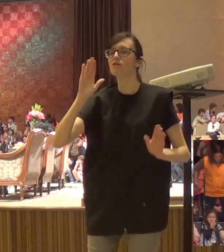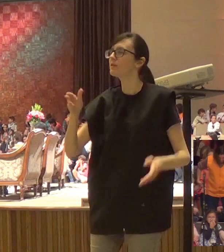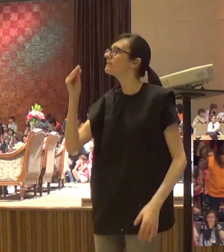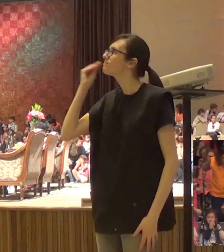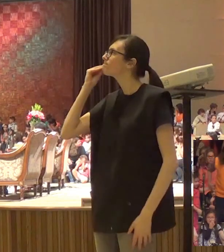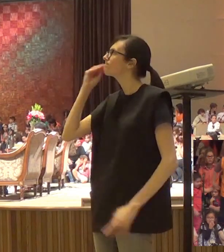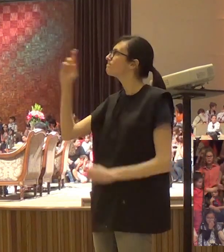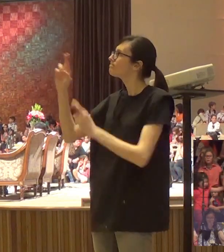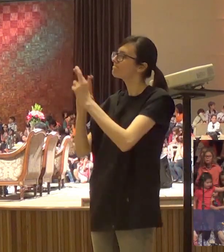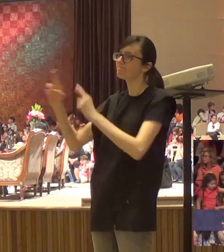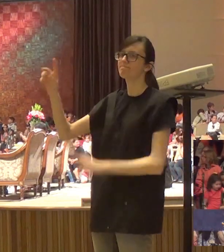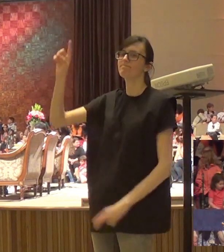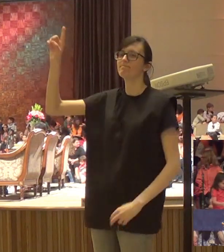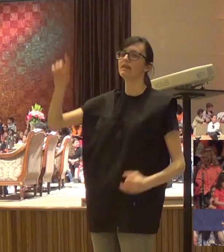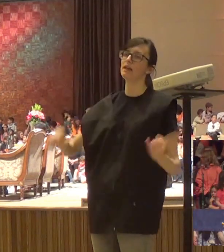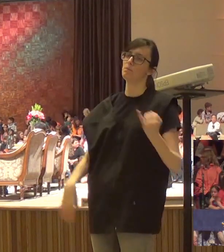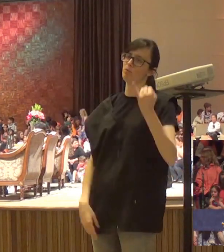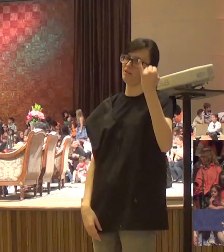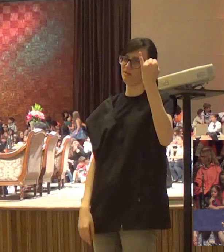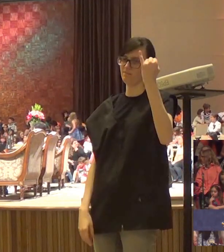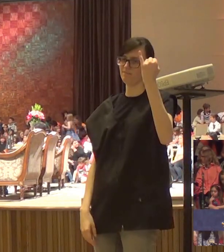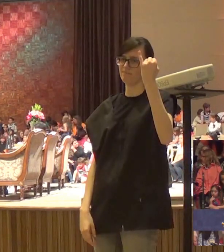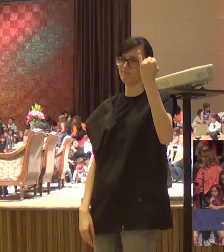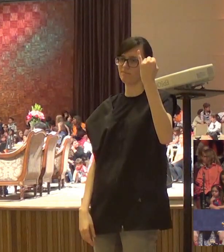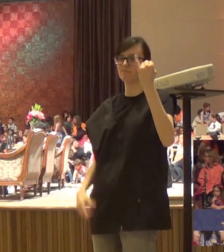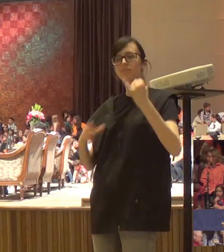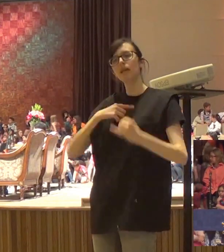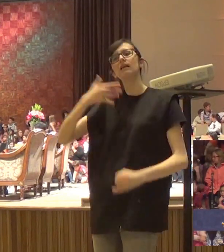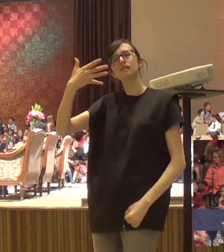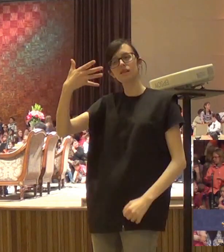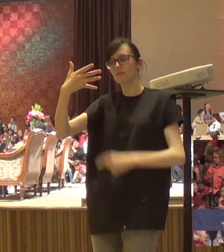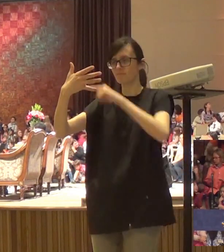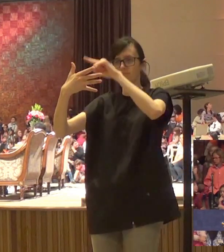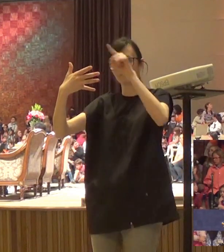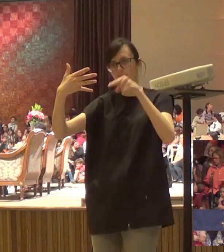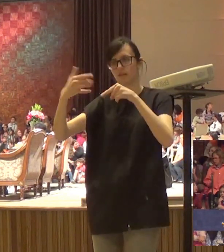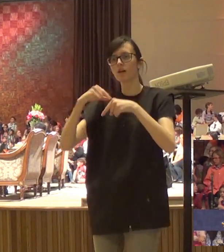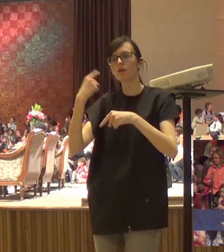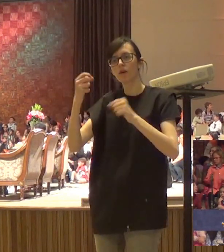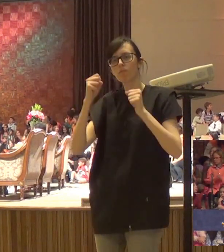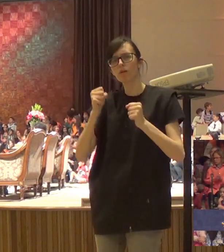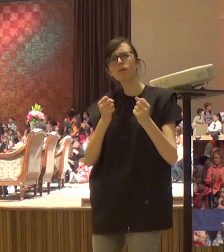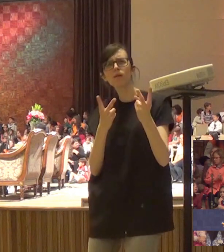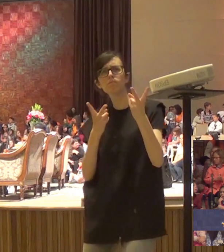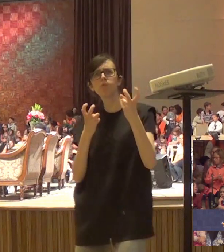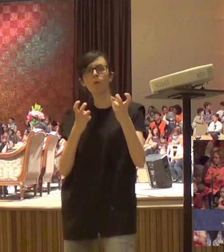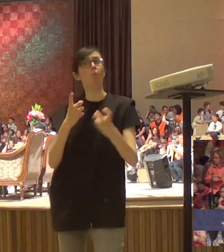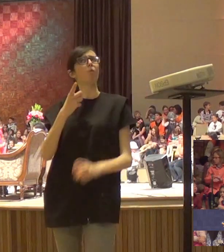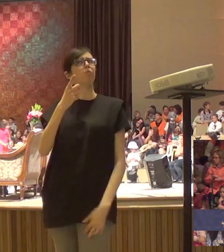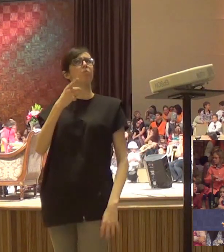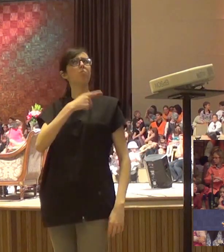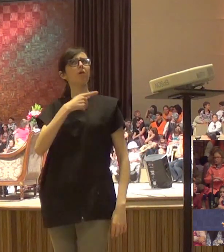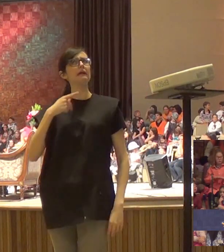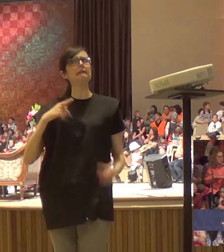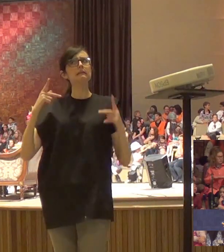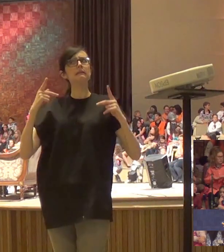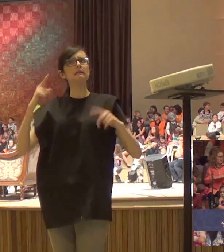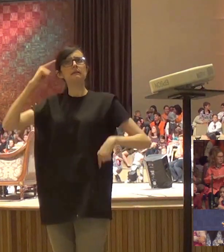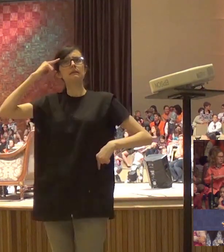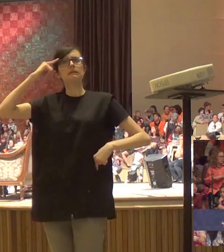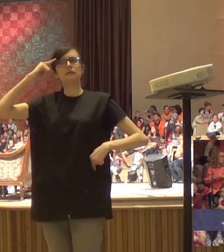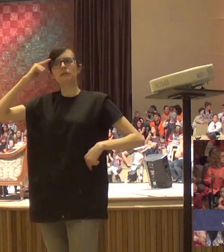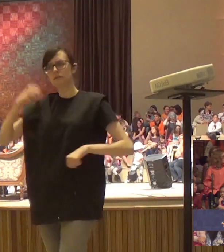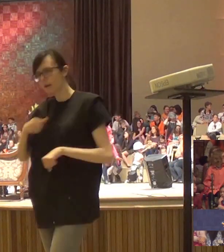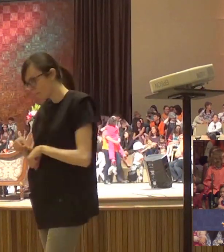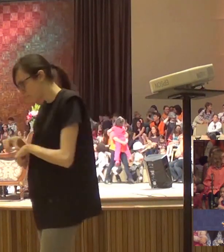e isso marcou a vida deles. Então, são elementos que nós podemos pegar aqui como pais e agregar na nossa